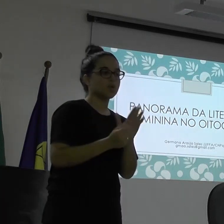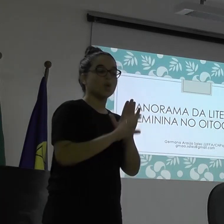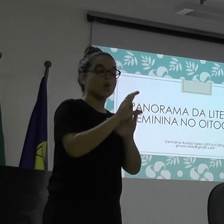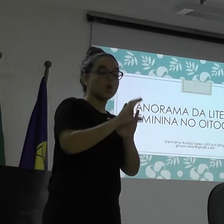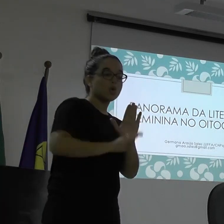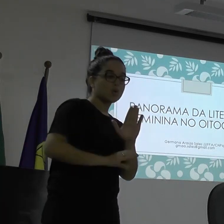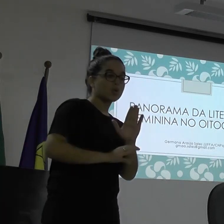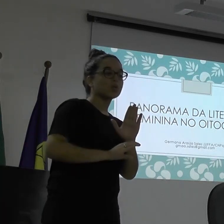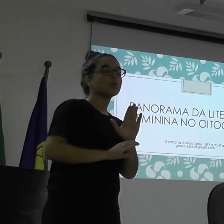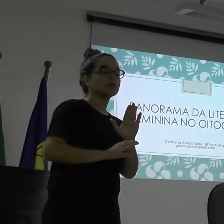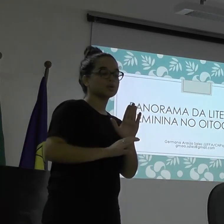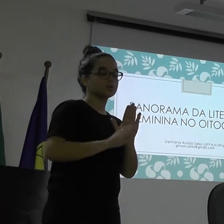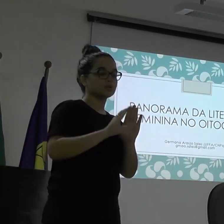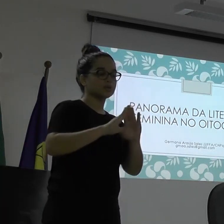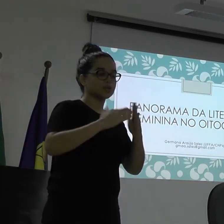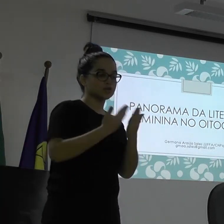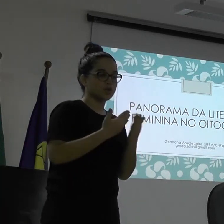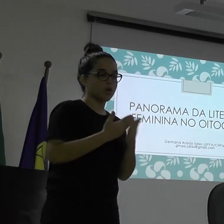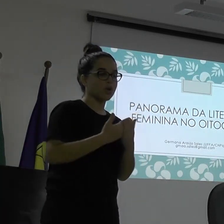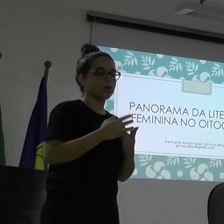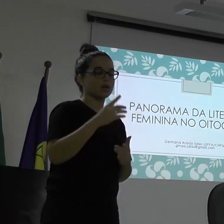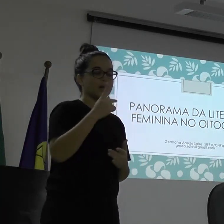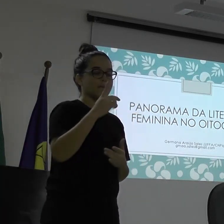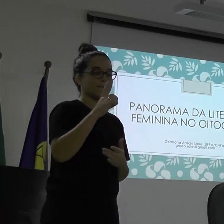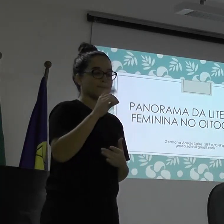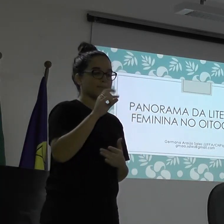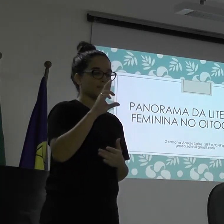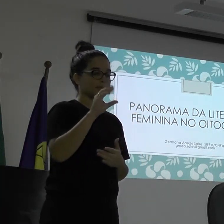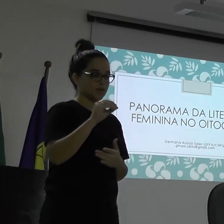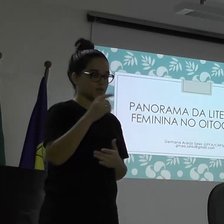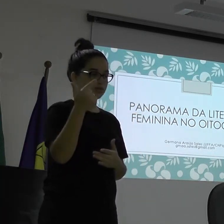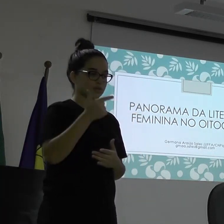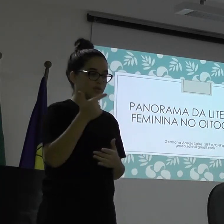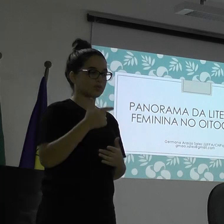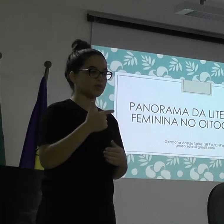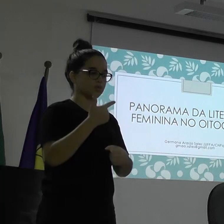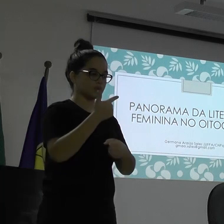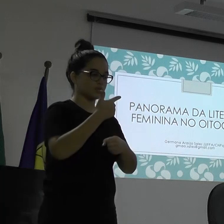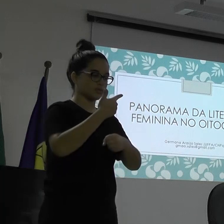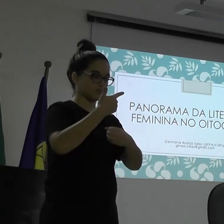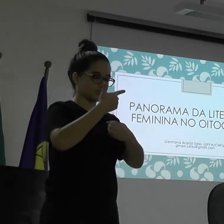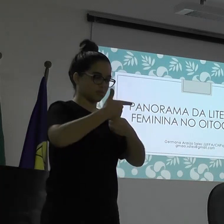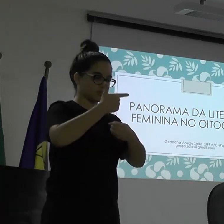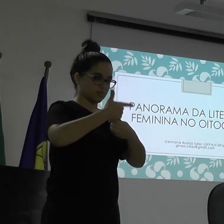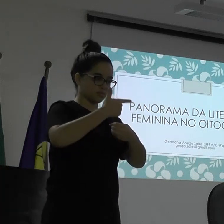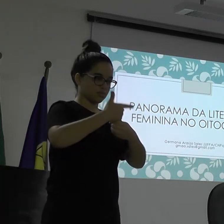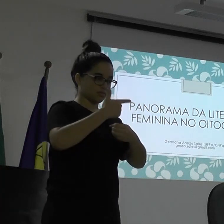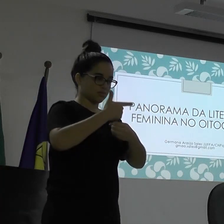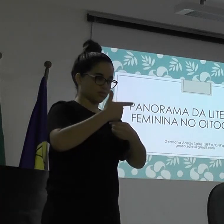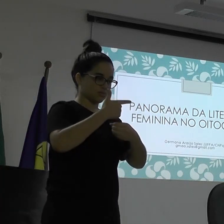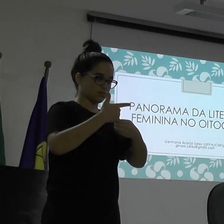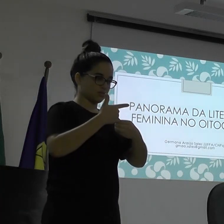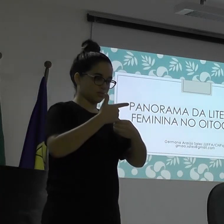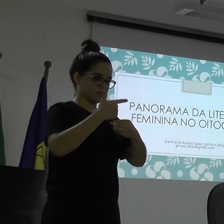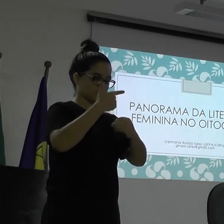do Colégio Pedro II, o momento em que a retórica como